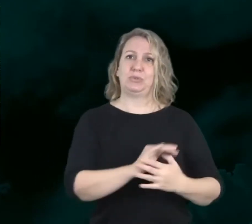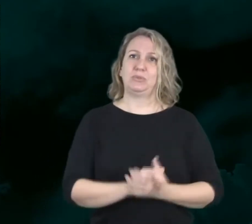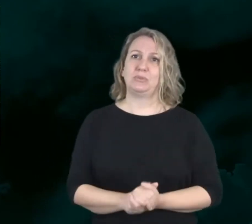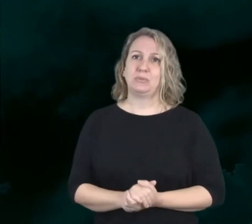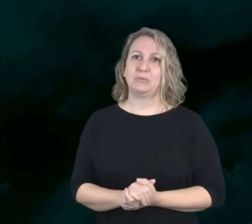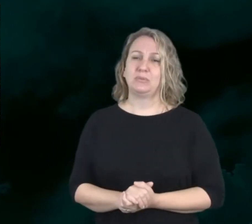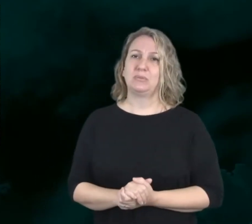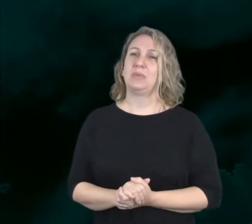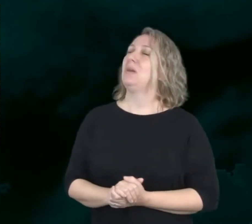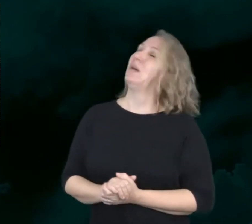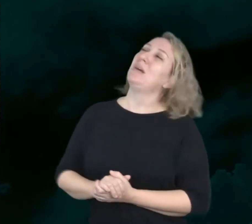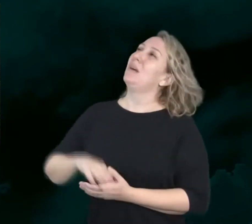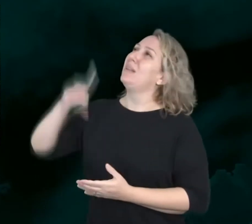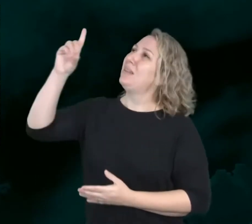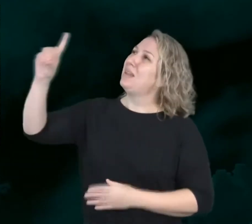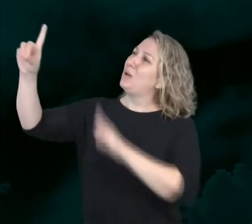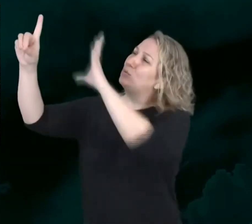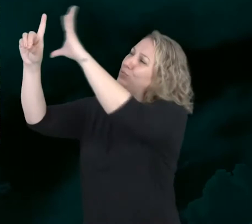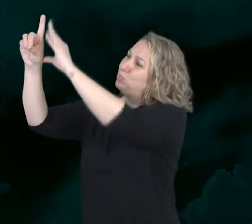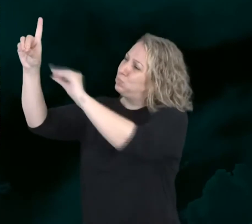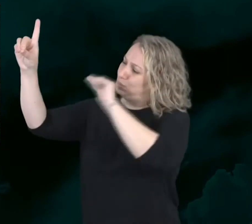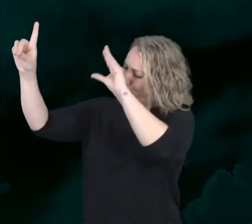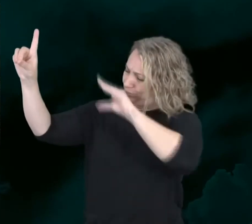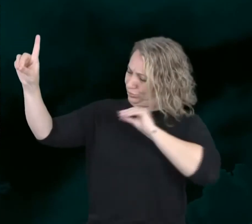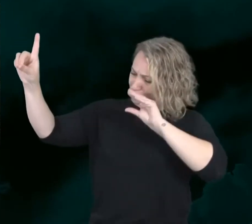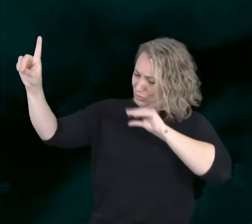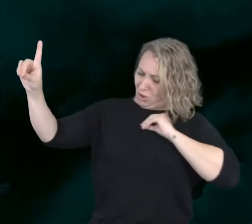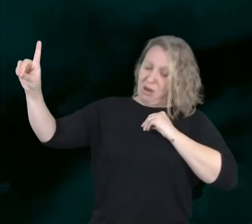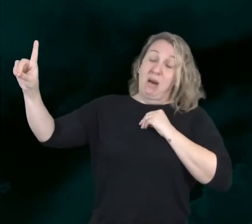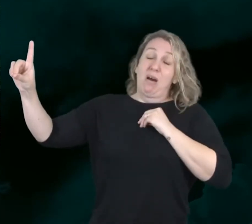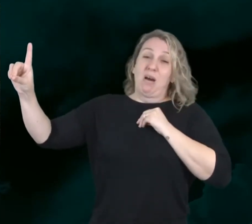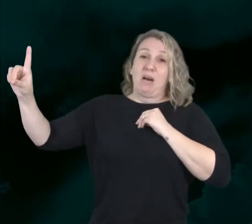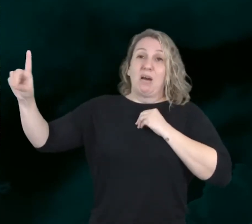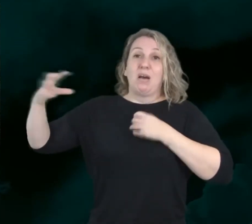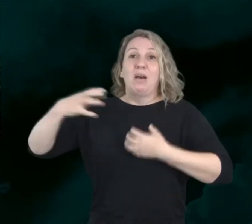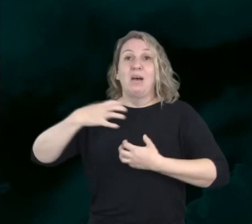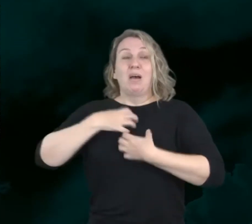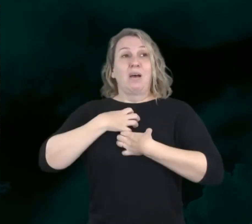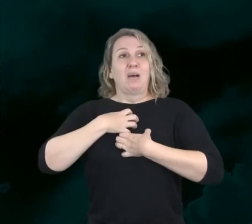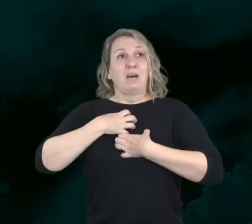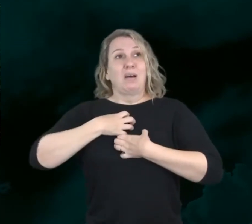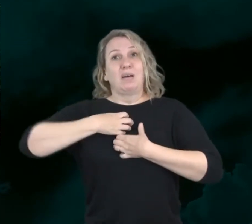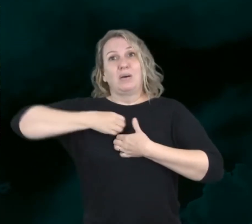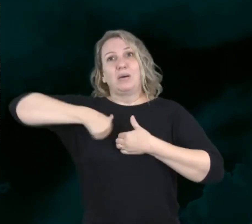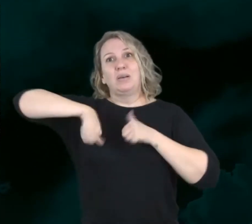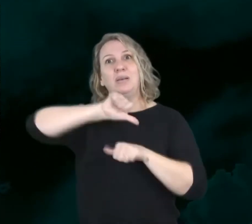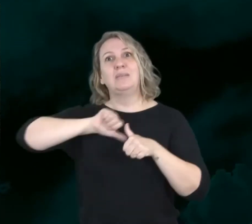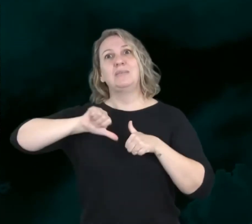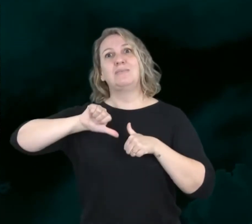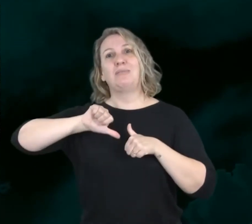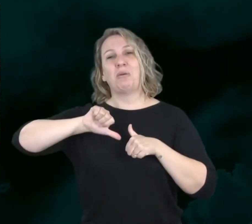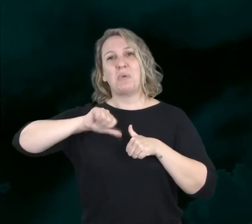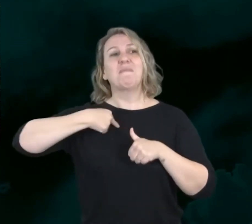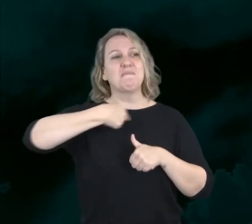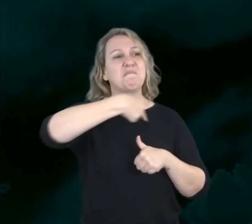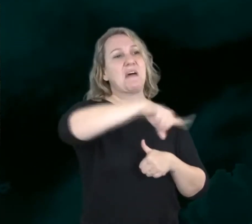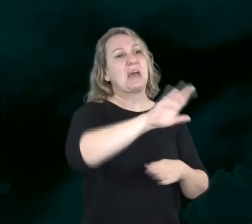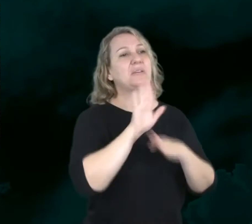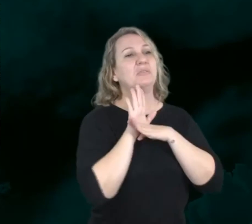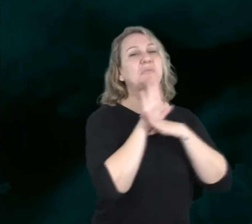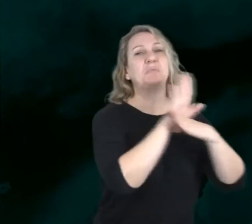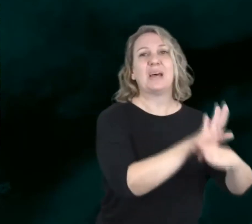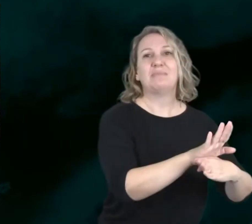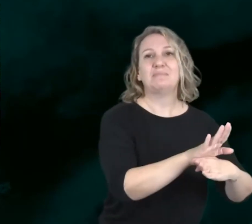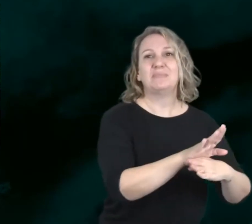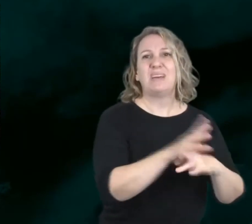receber mais da vida de Deus, da natureza de Deus, nos encher do amor de Deus para fazer esse trabalho sem reclamação, sem murmuração, sem